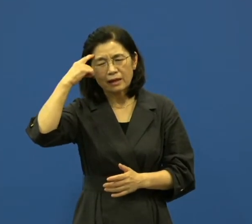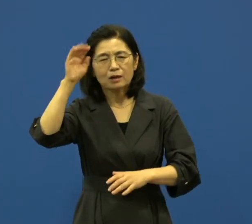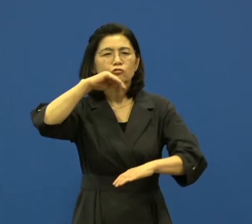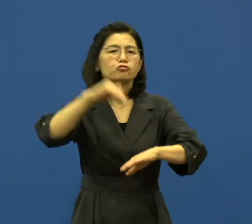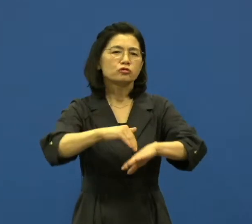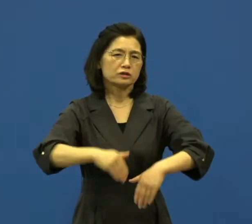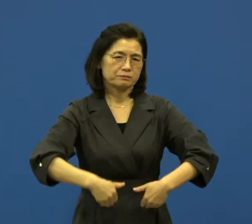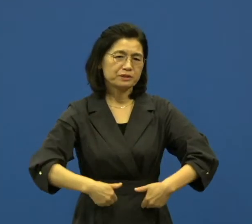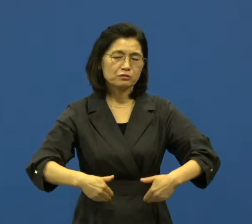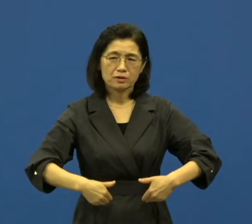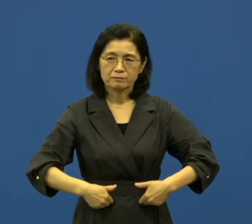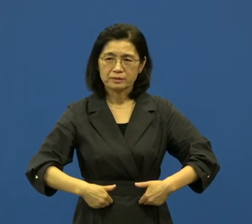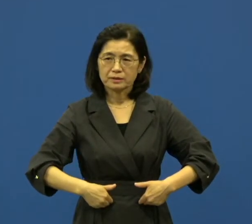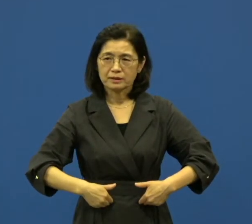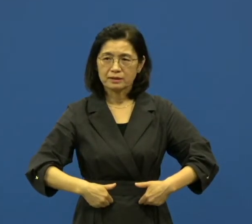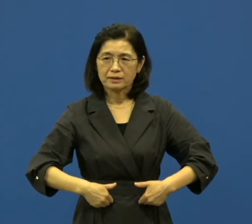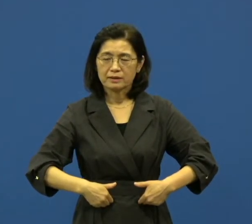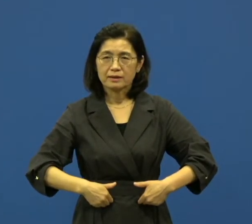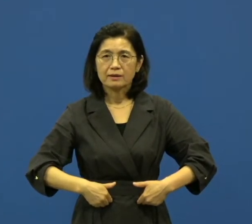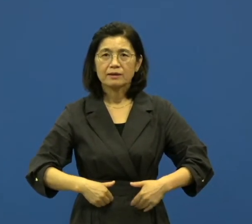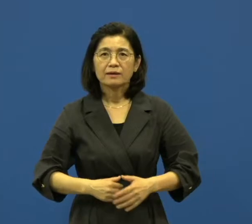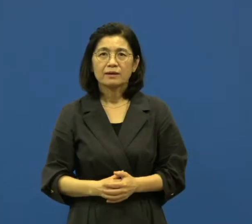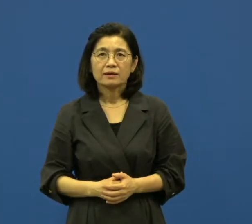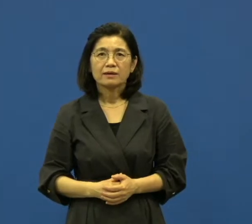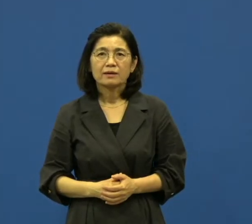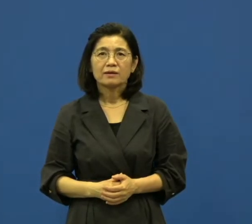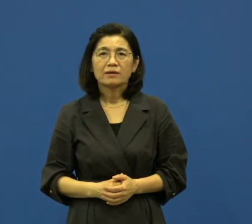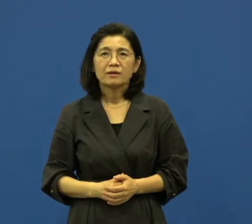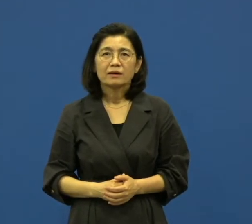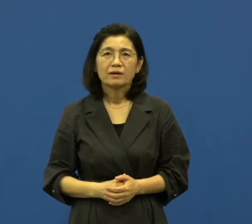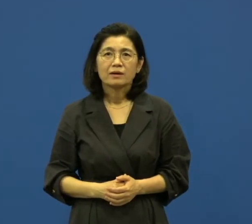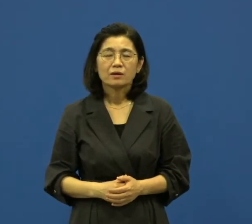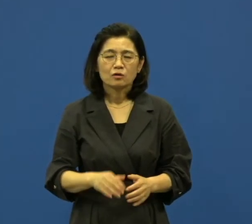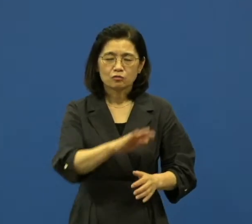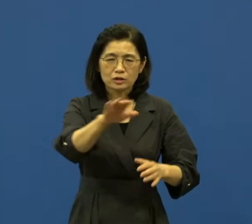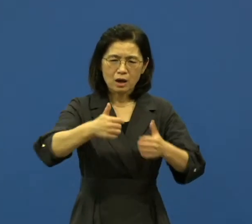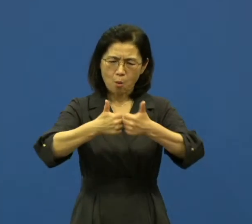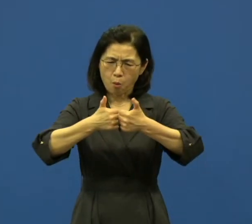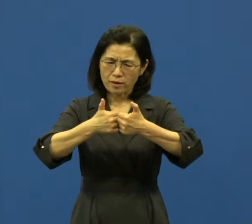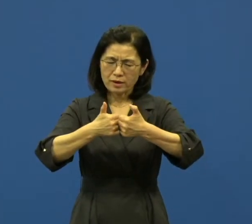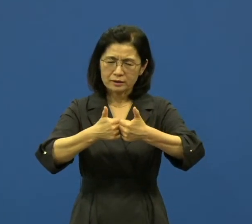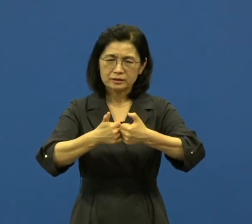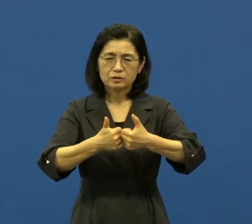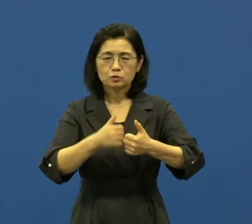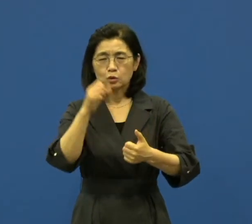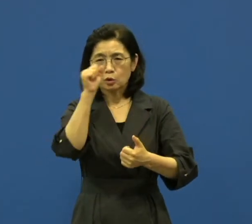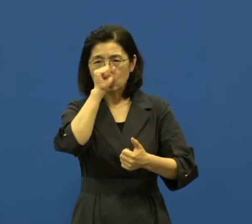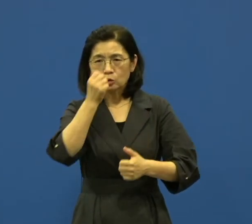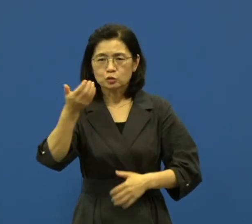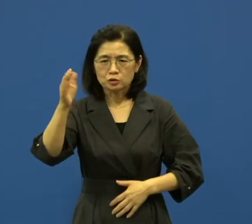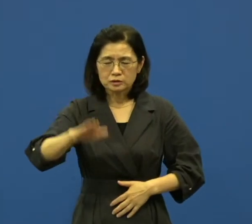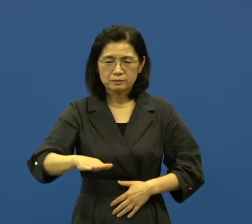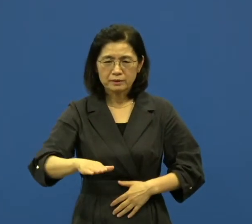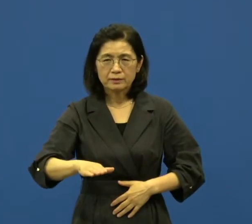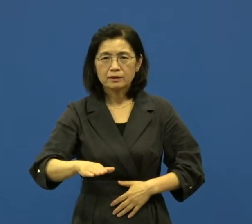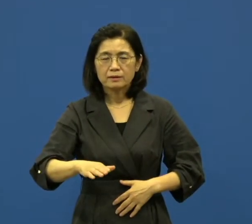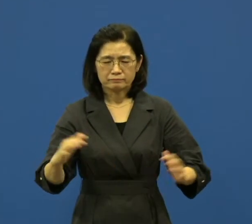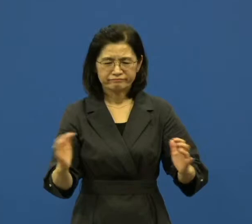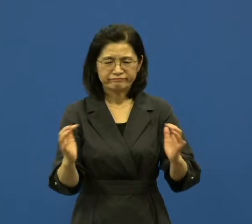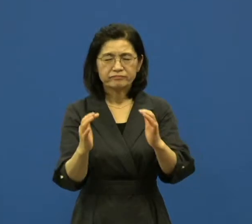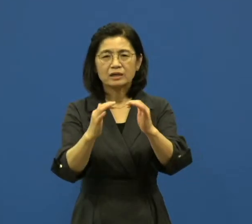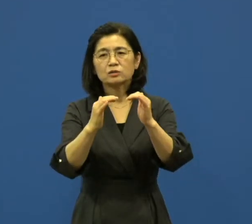됩니다. 우리가 아무리 의논하는 것도 좋고 회의하는 것도 좋고 논쟁을 하는 것도